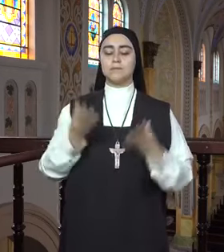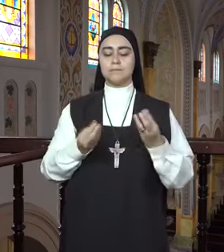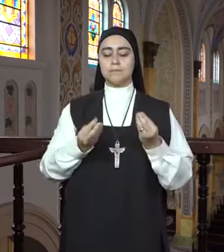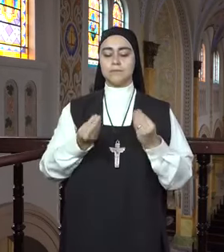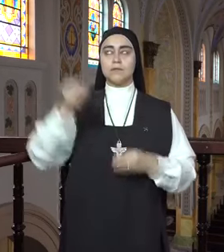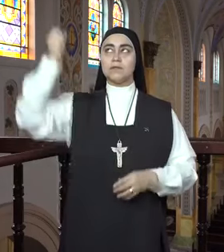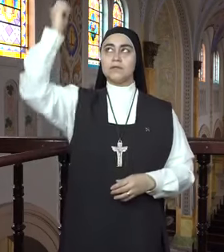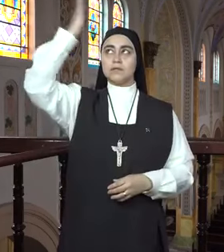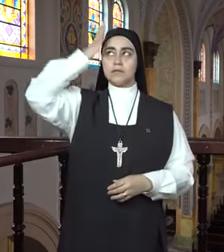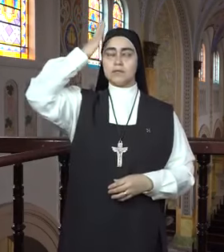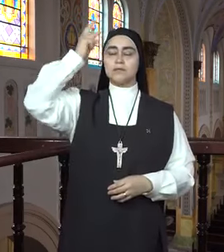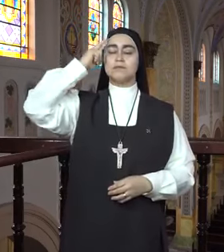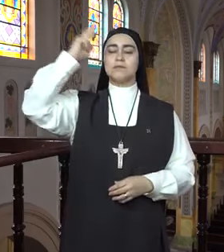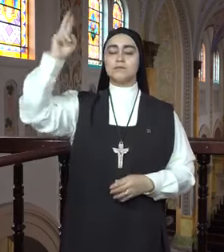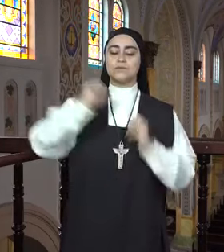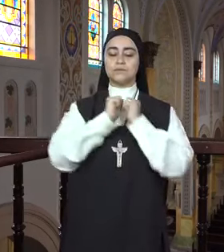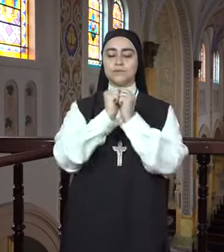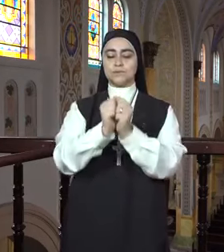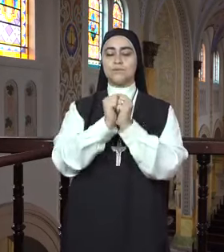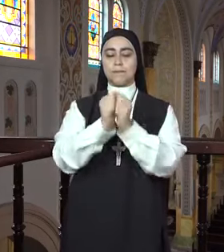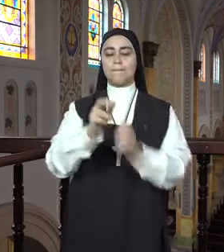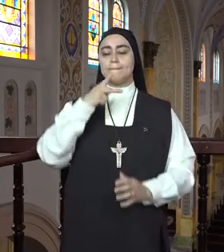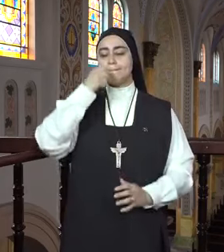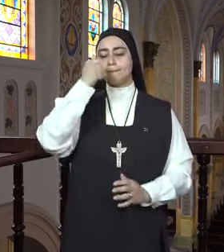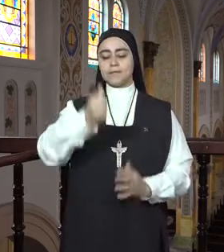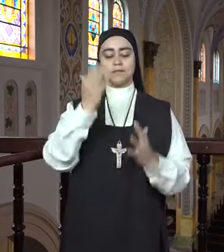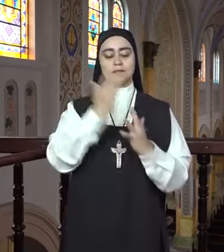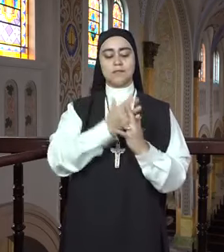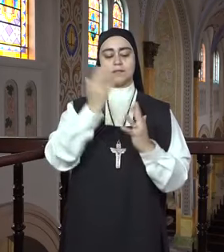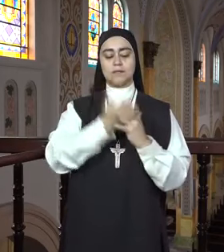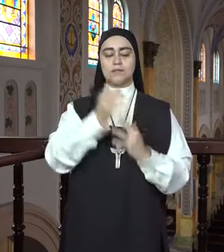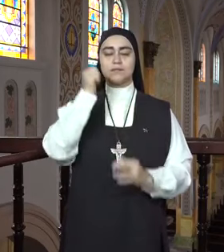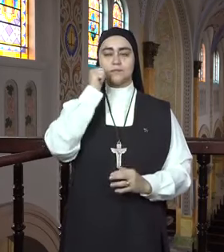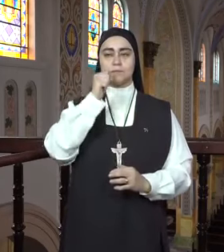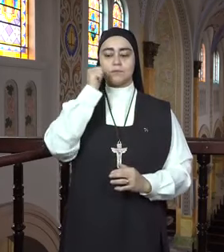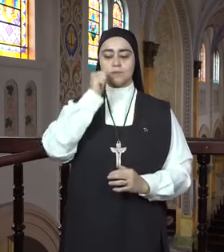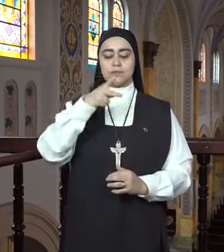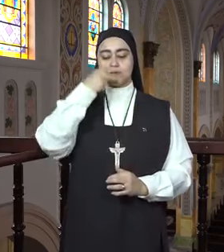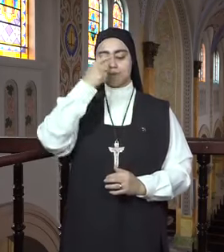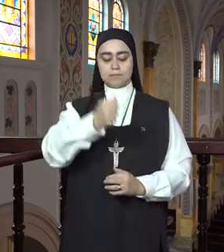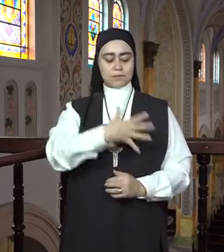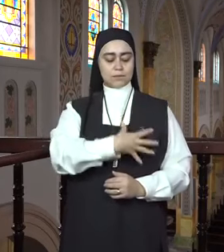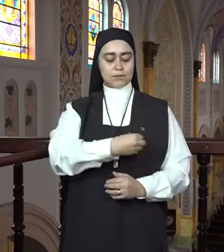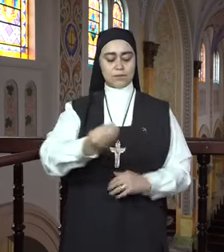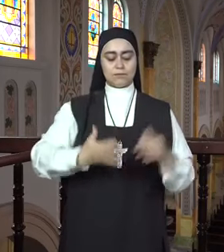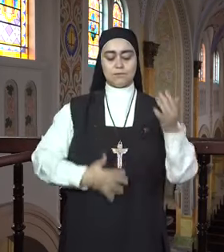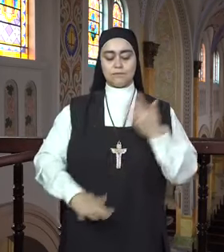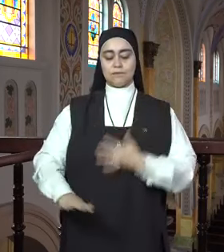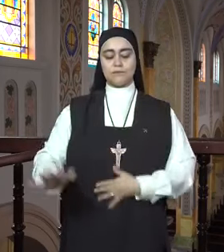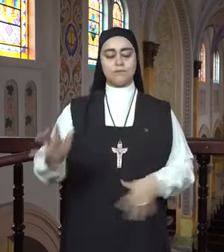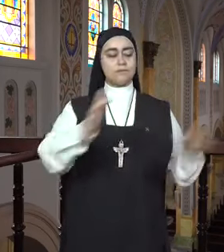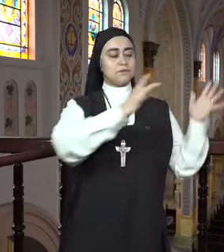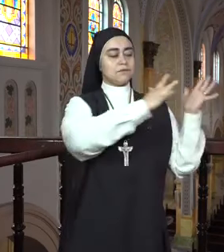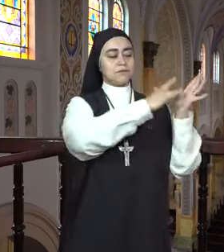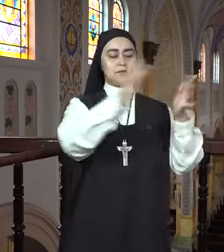de graça, o Senhor é convosco. Bendita sois vós entre as mulheres, bendito é o fruto do vosso